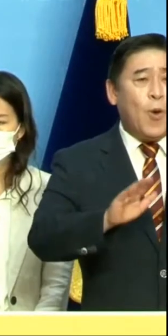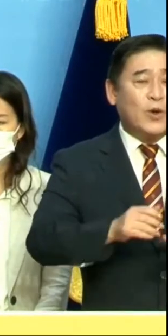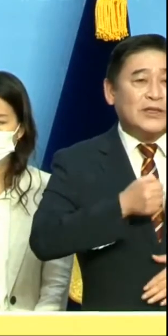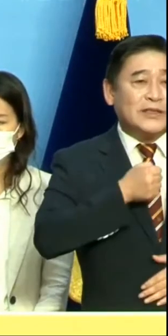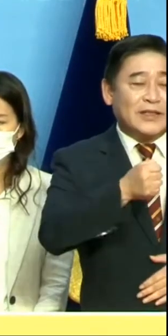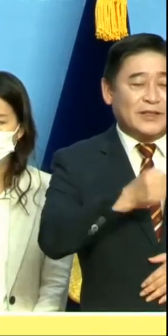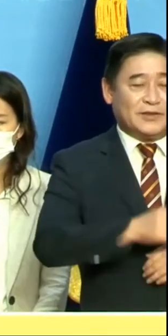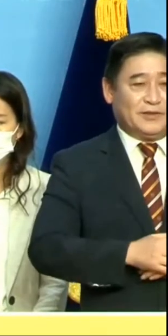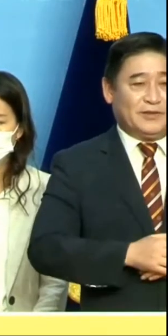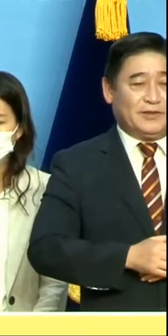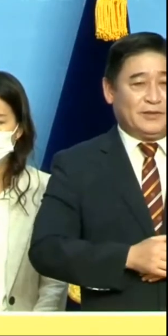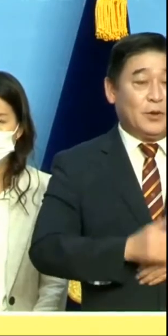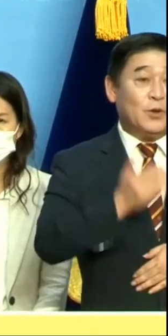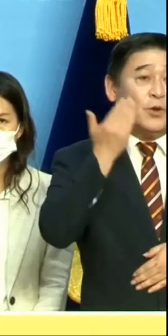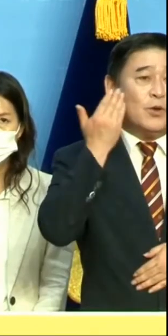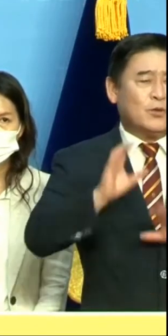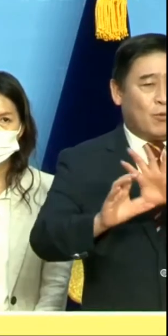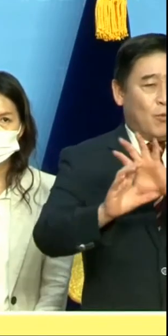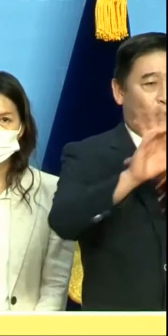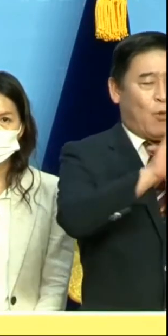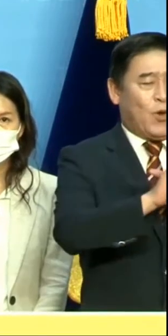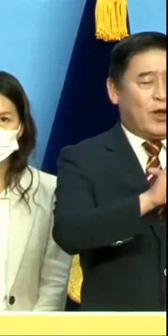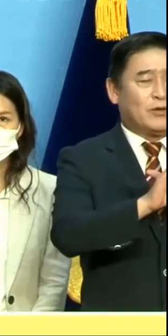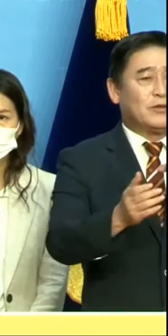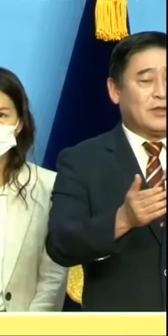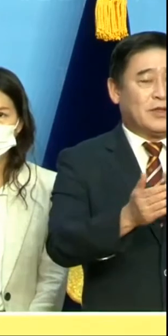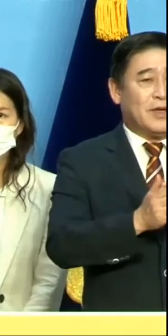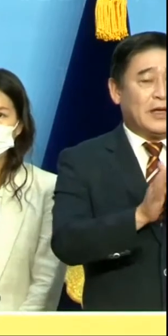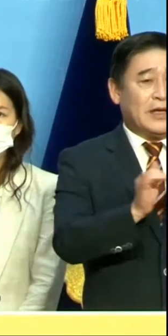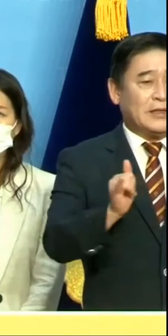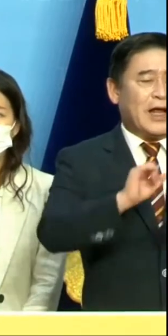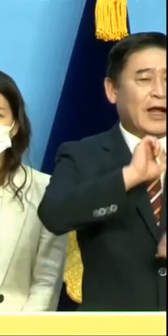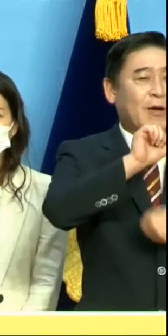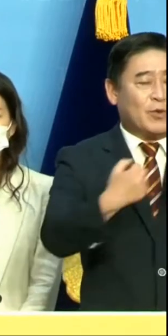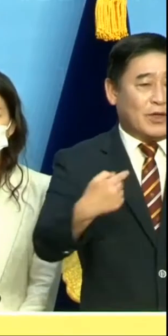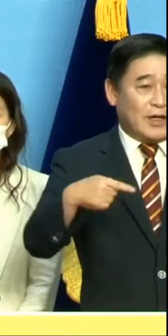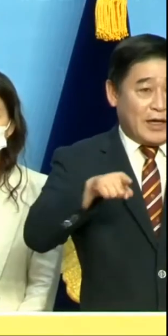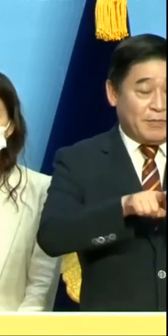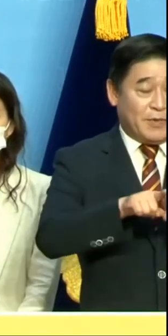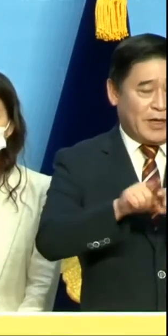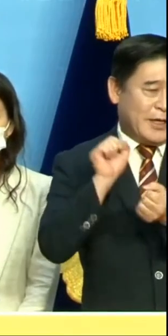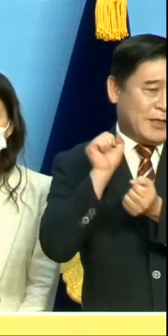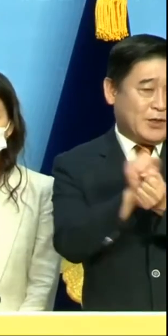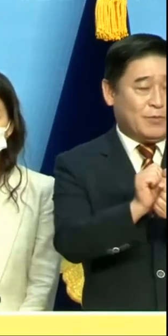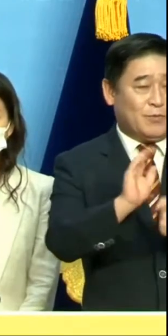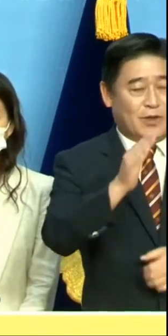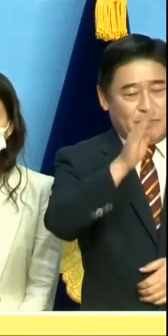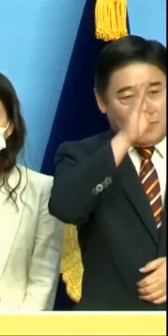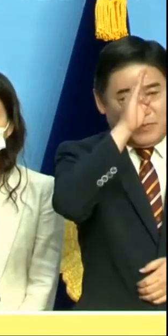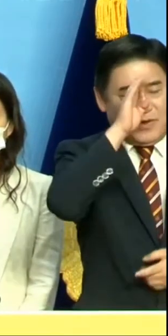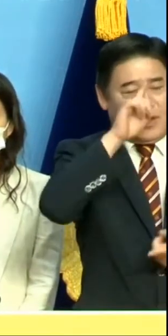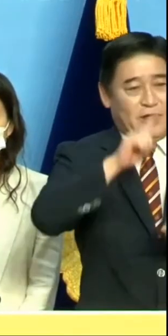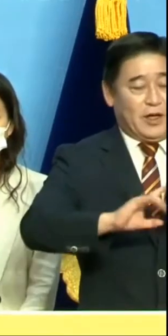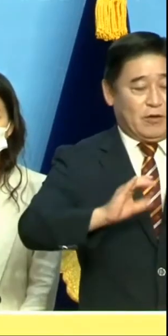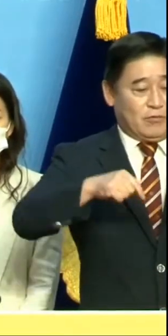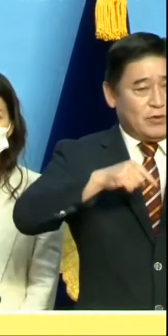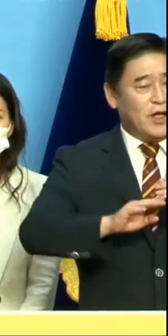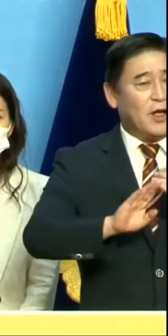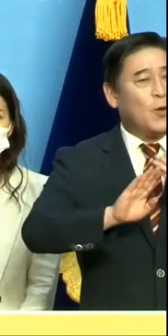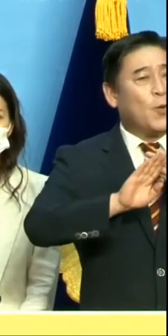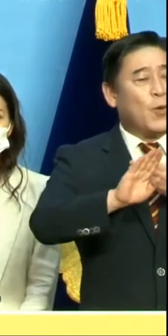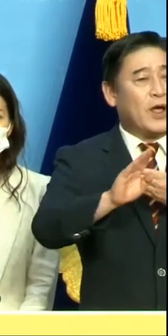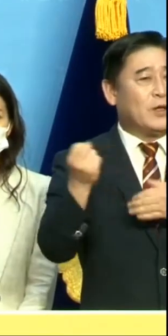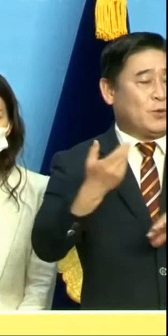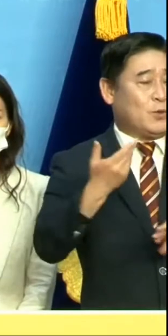기자회견은 최근 코로나 일부로 대두된 인수 공통 간염 병 문제에 대하여 국내에 또